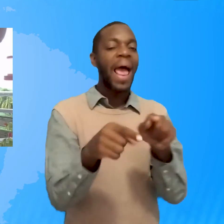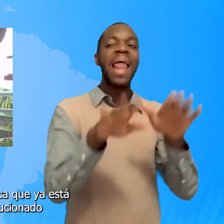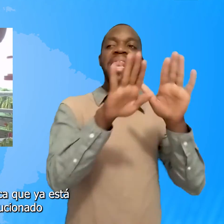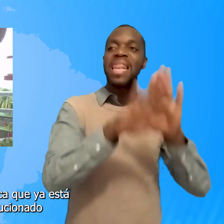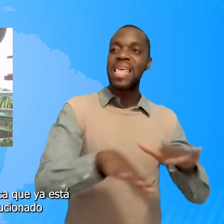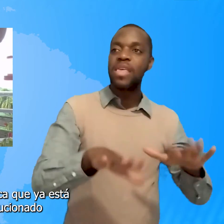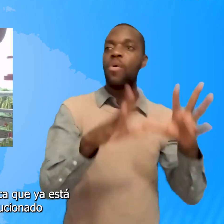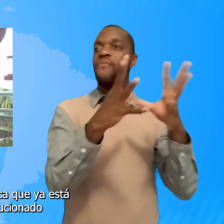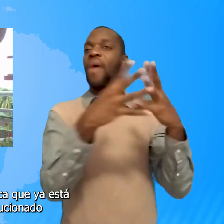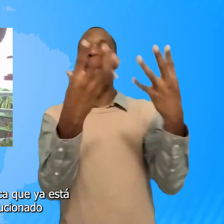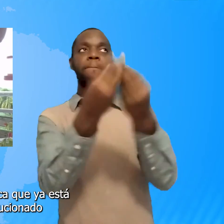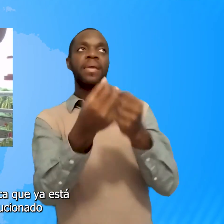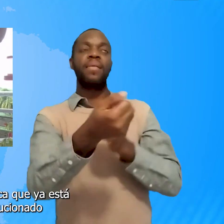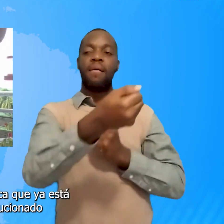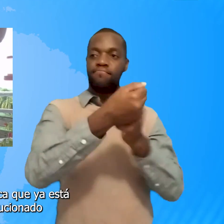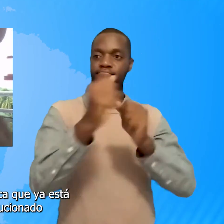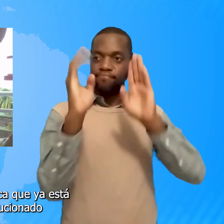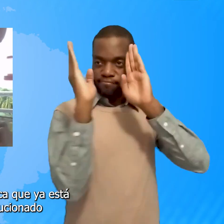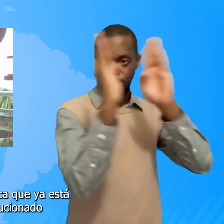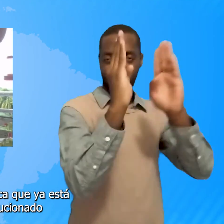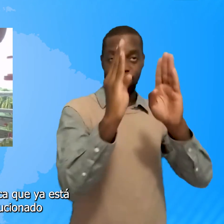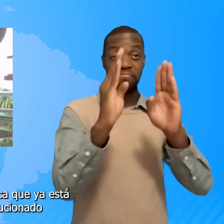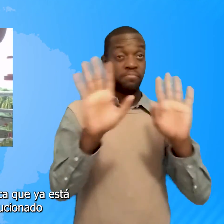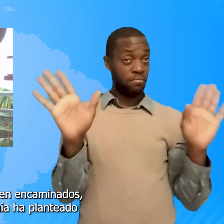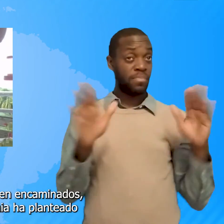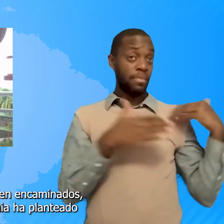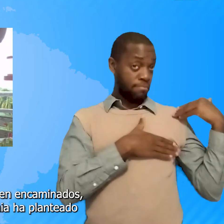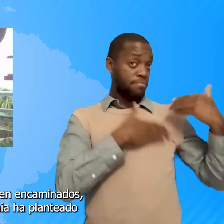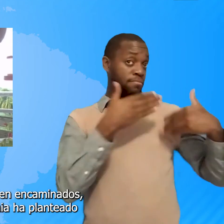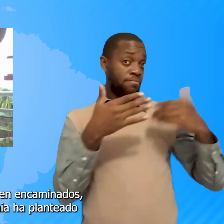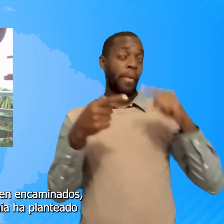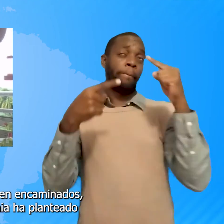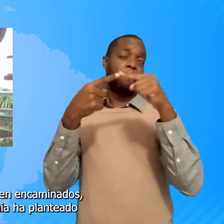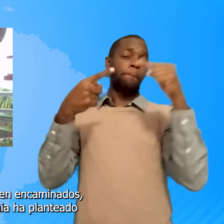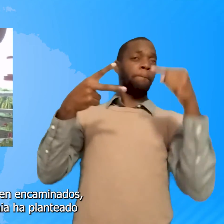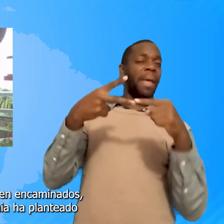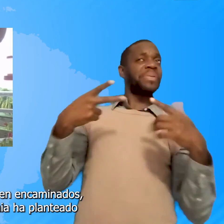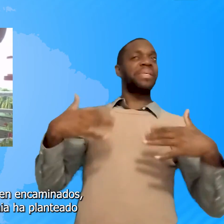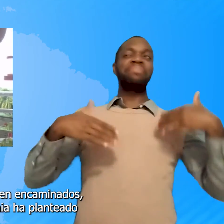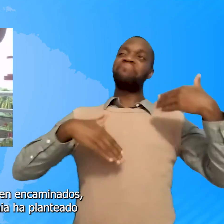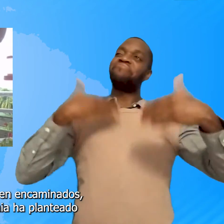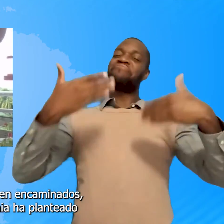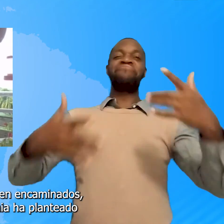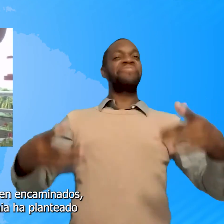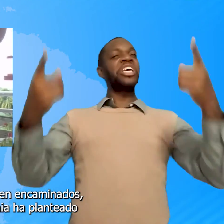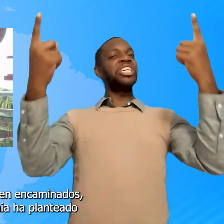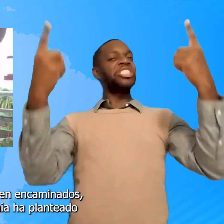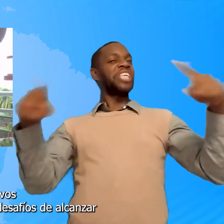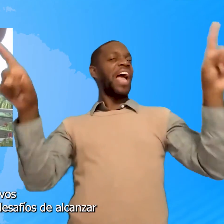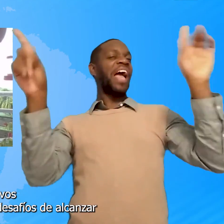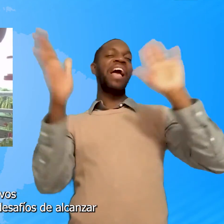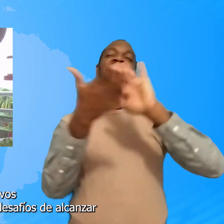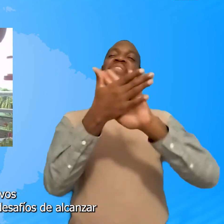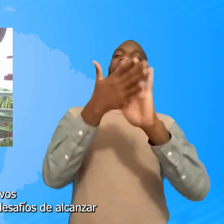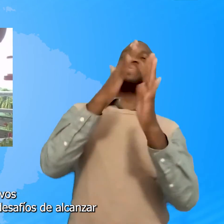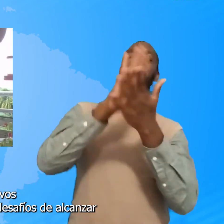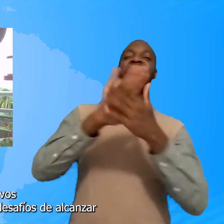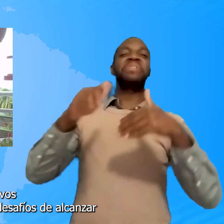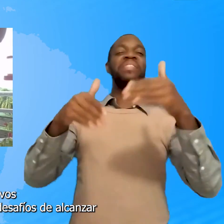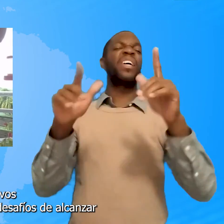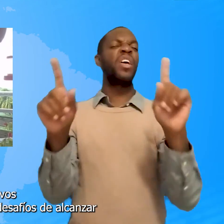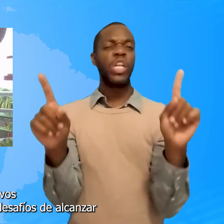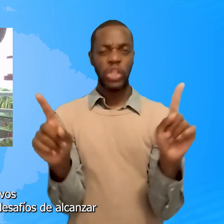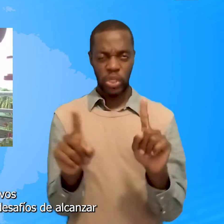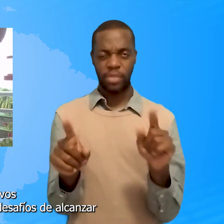familias. Esto no significa que ya está todo solucionado, que estamos bien encaminados, pero la pandemia ha planteado nuevos desafíos